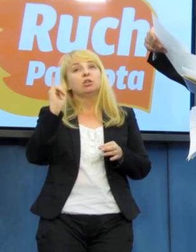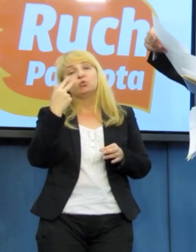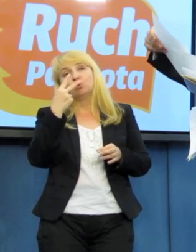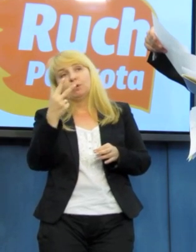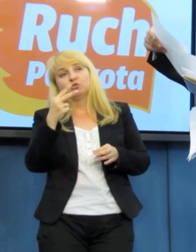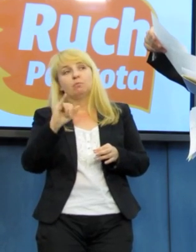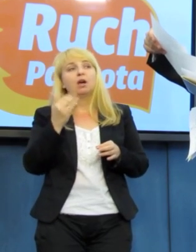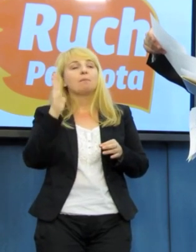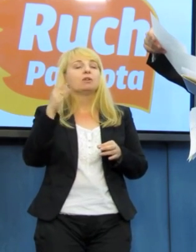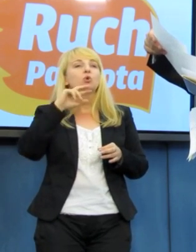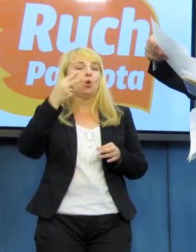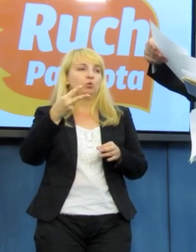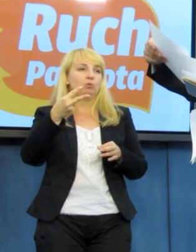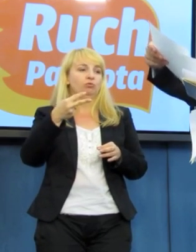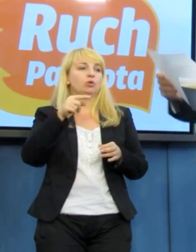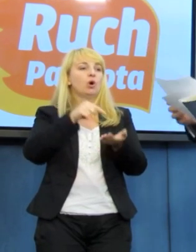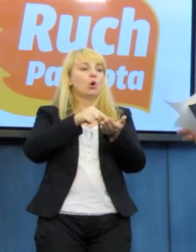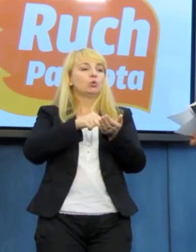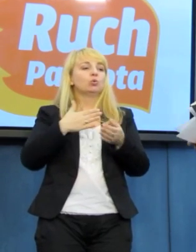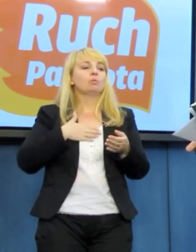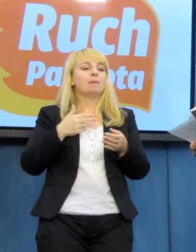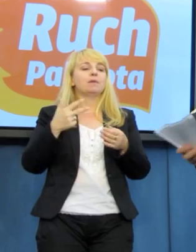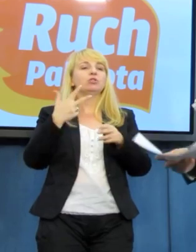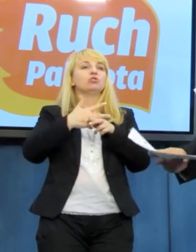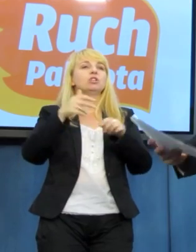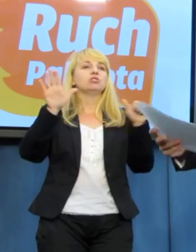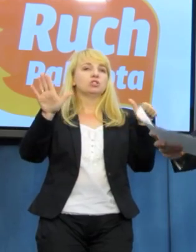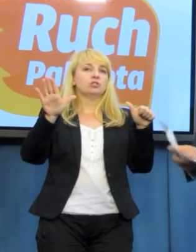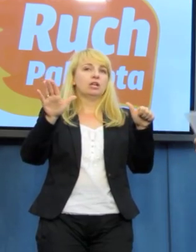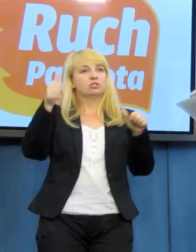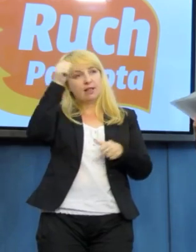plus 11, czyli 36 nazwisk się wpisało na razie.